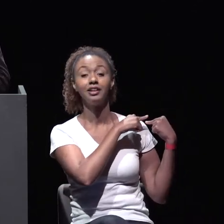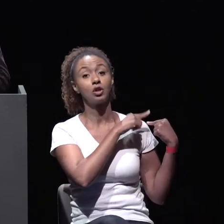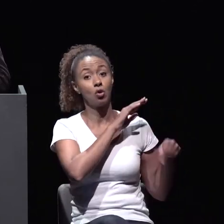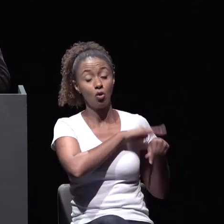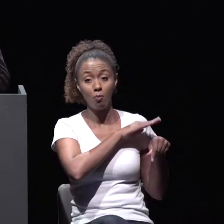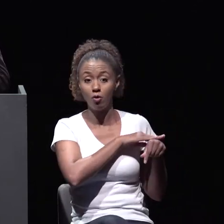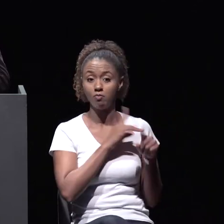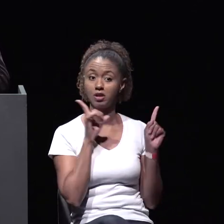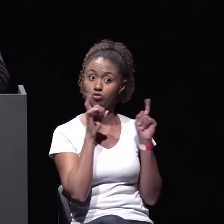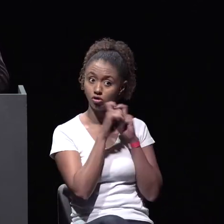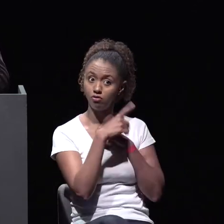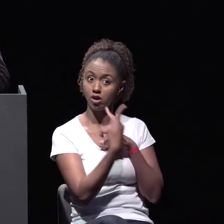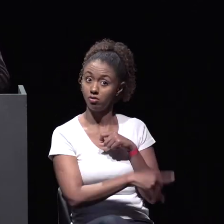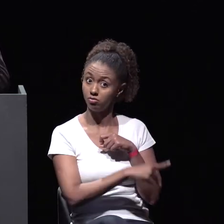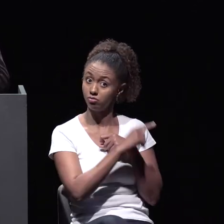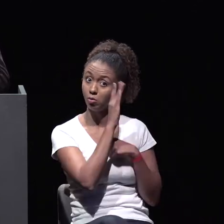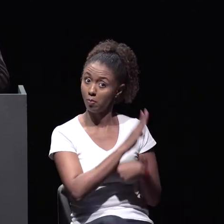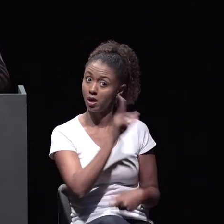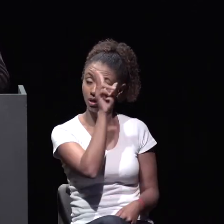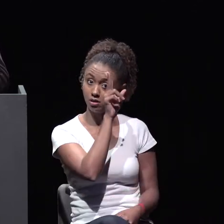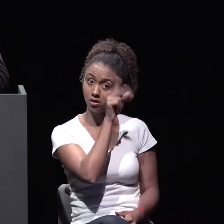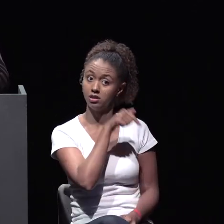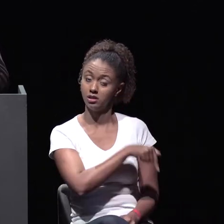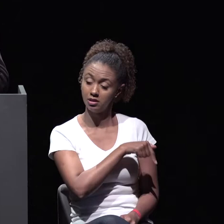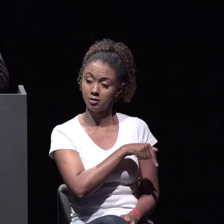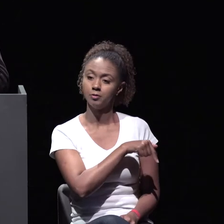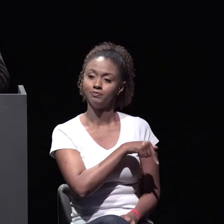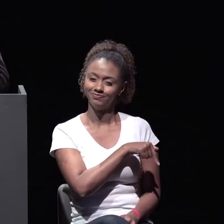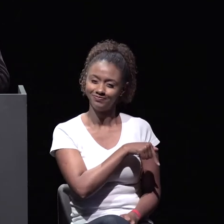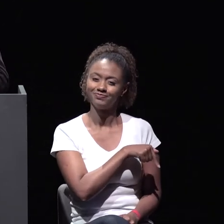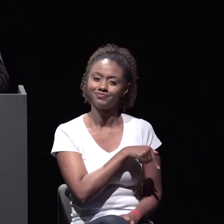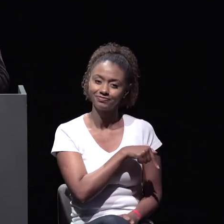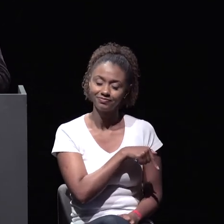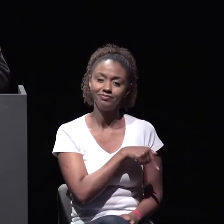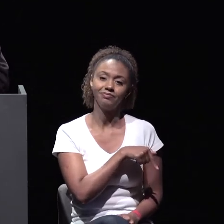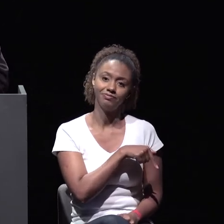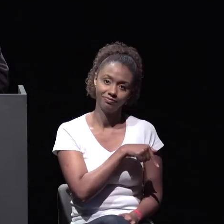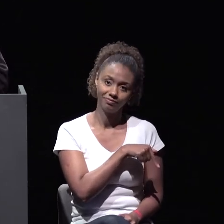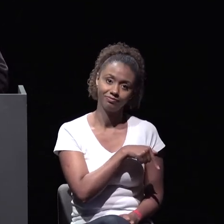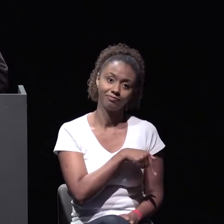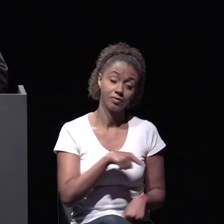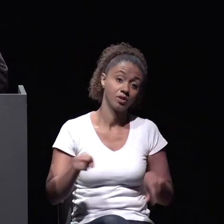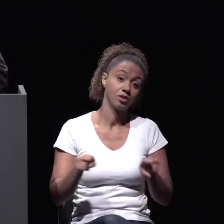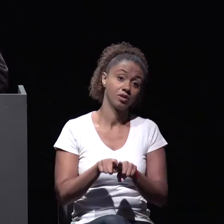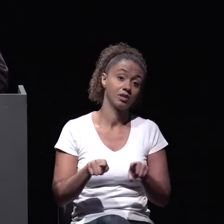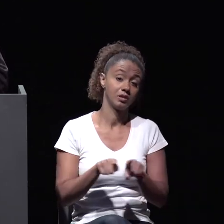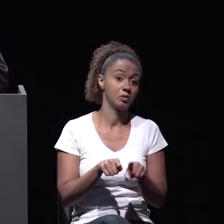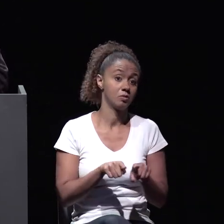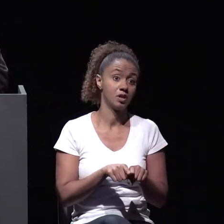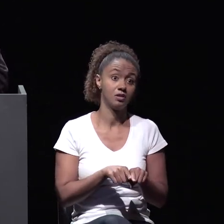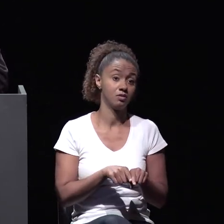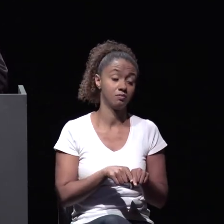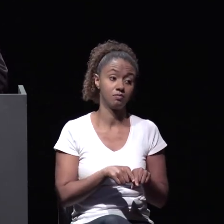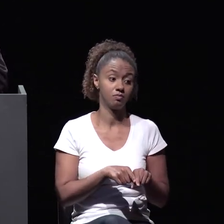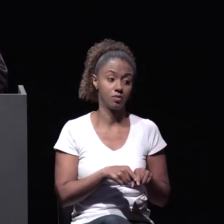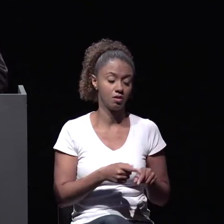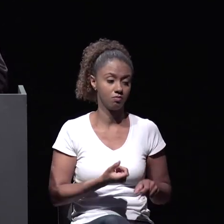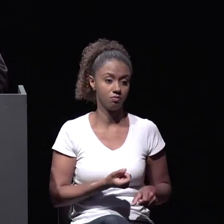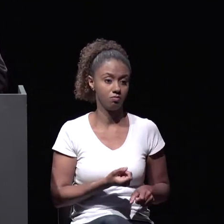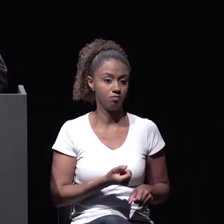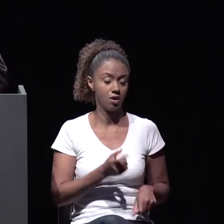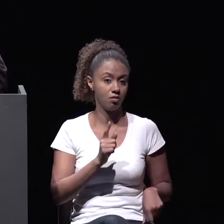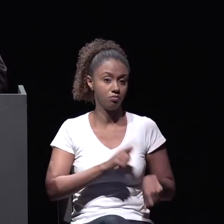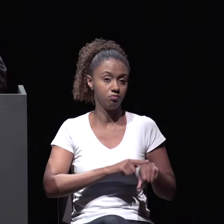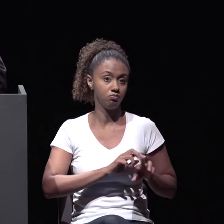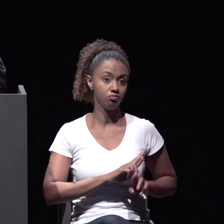da história desse país em que a gente tem né numa situação inédita no sentido mesmo da